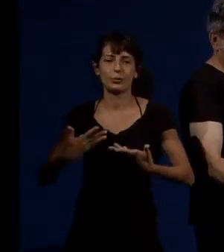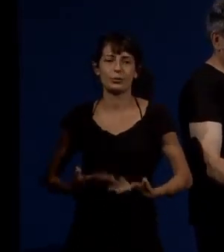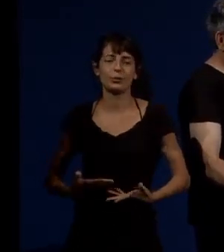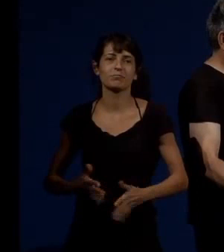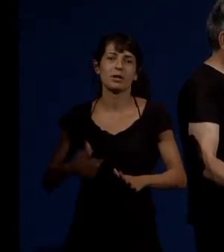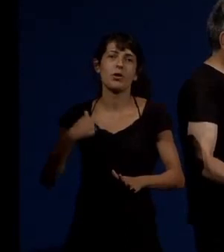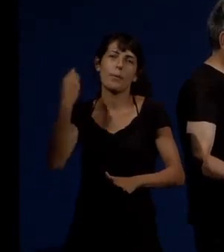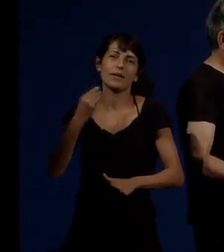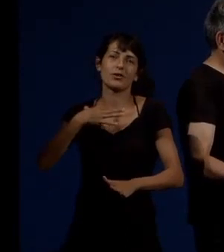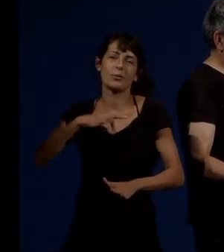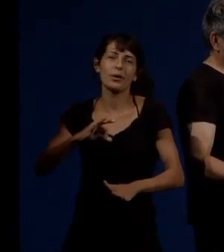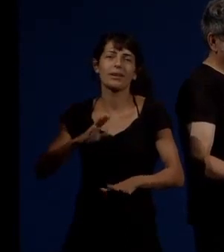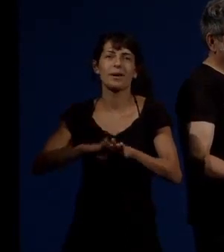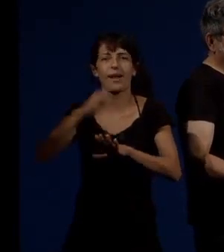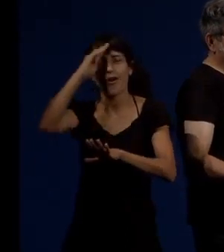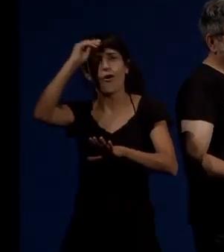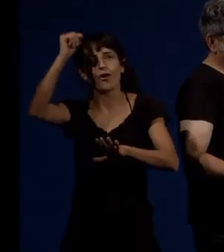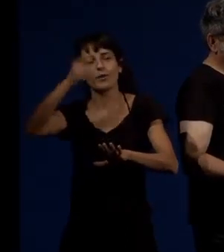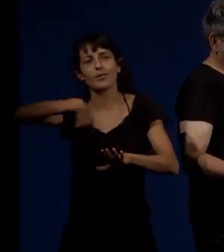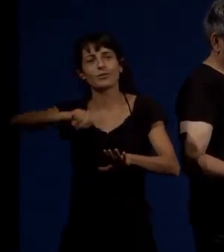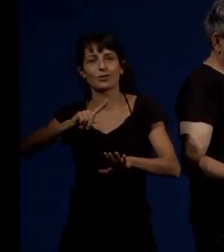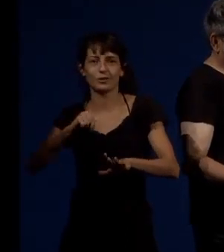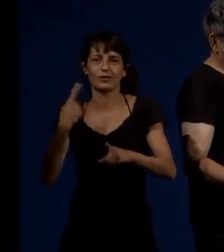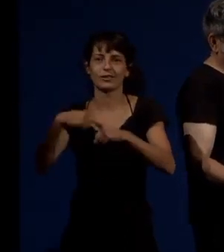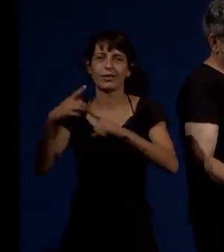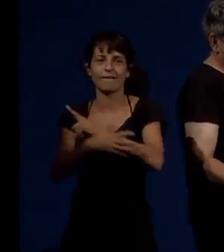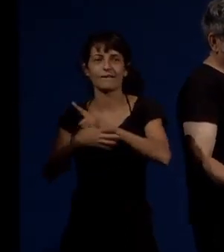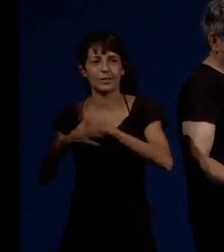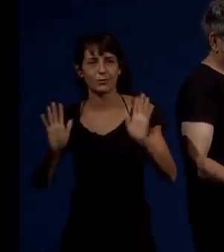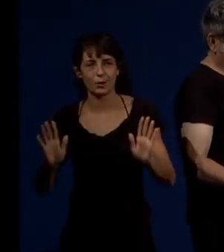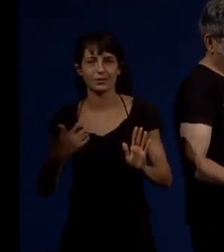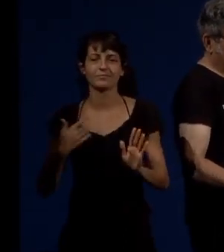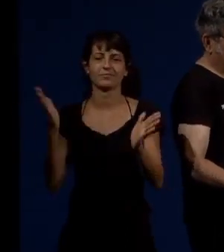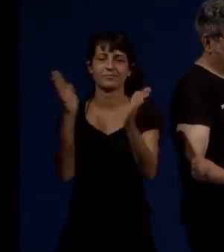esquezamos a nosa situación precaria. Pero o partido...